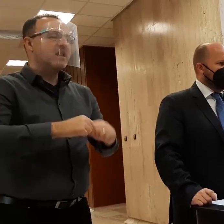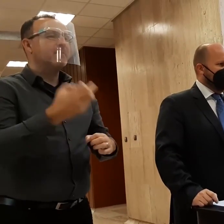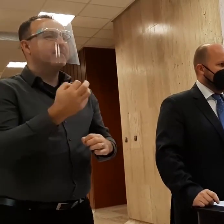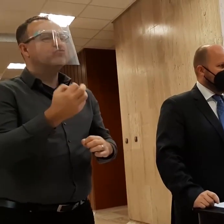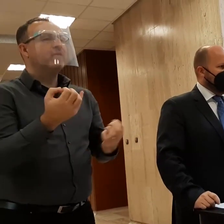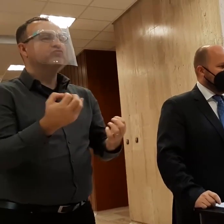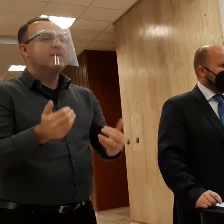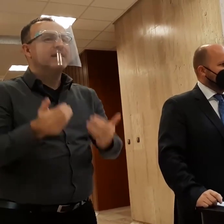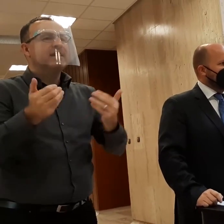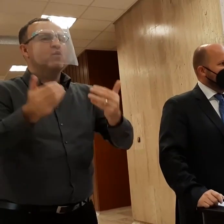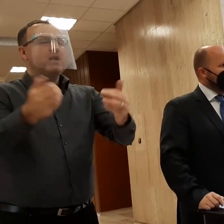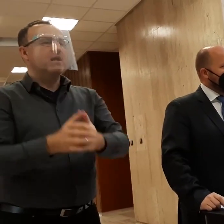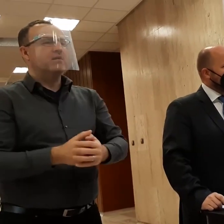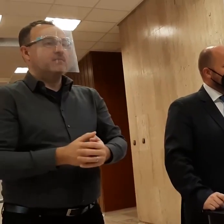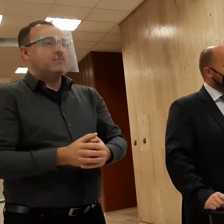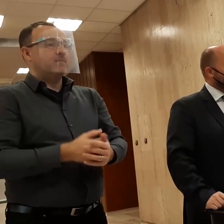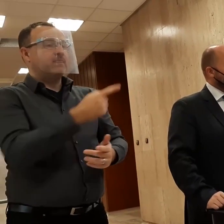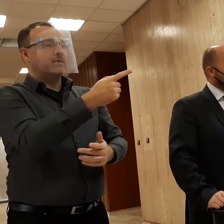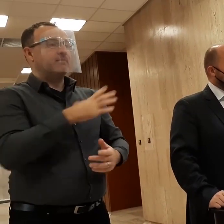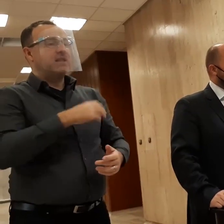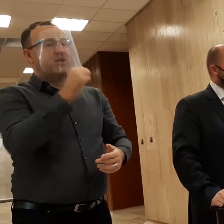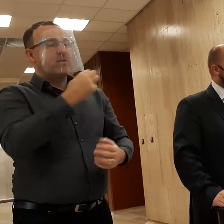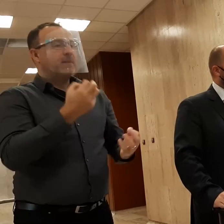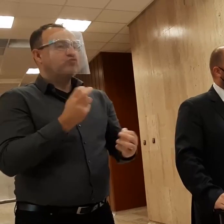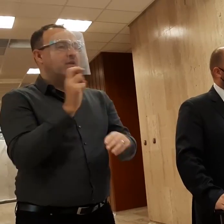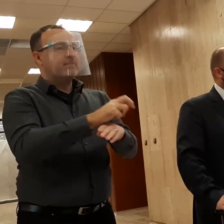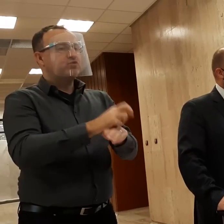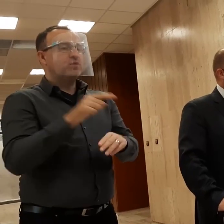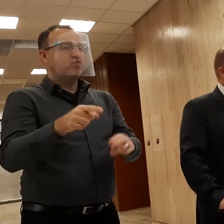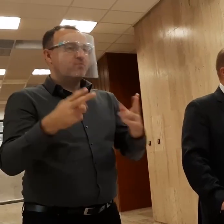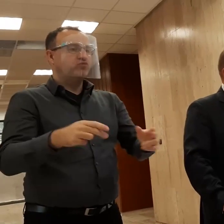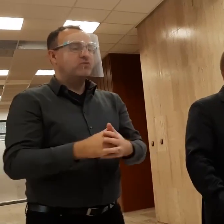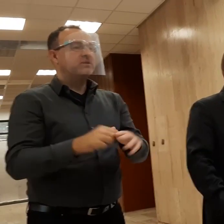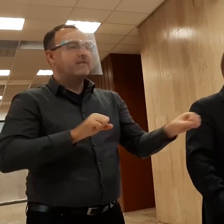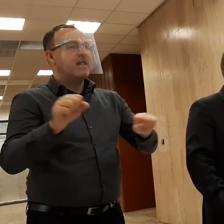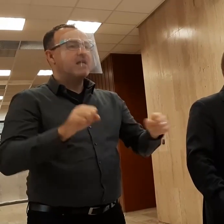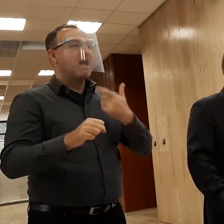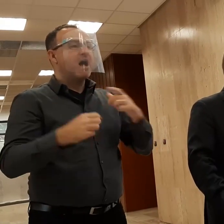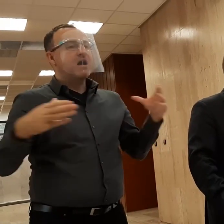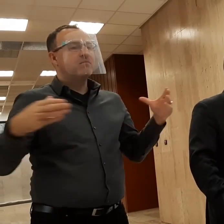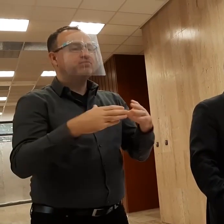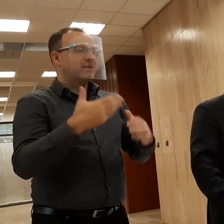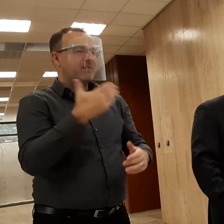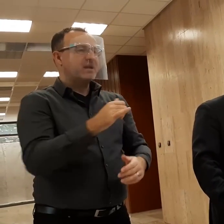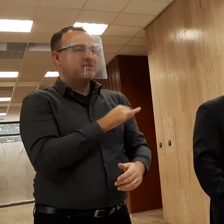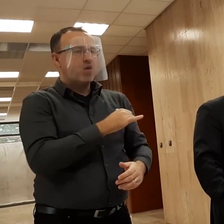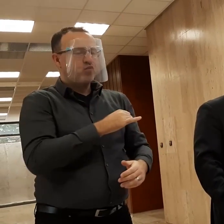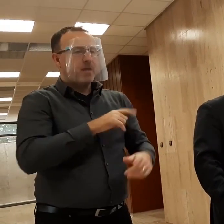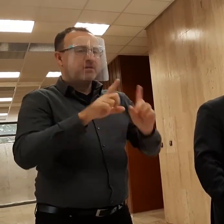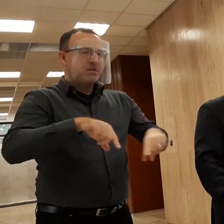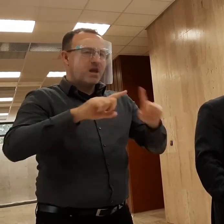Prečo nepristúpiť aj na tú alternatívu, pani redaktorka, že jednoducho vláda ako celok nemá záujem donekonečna